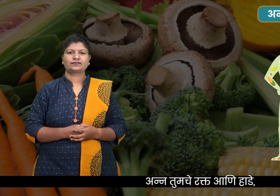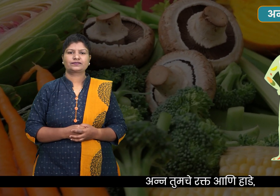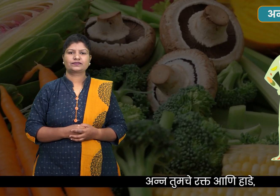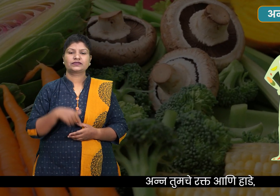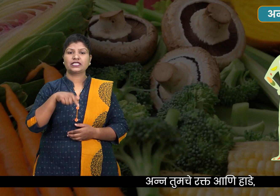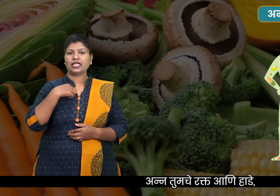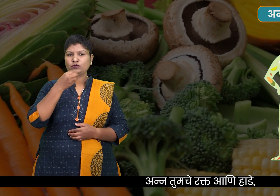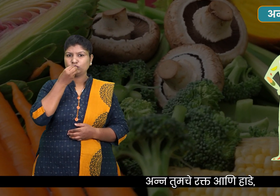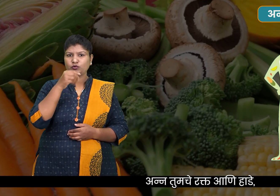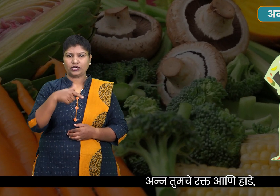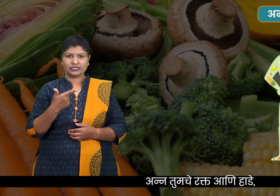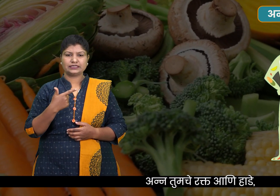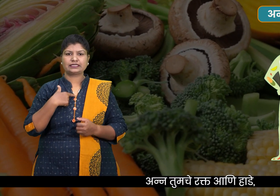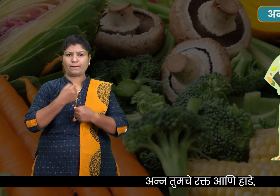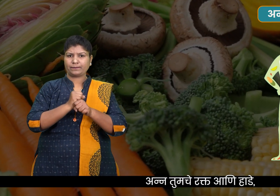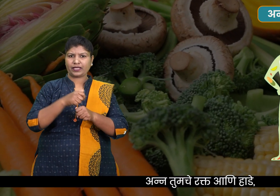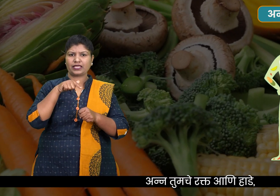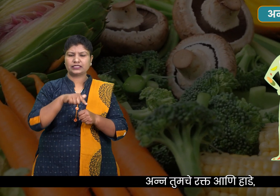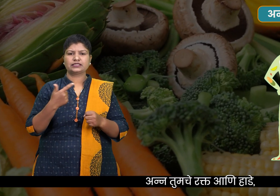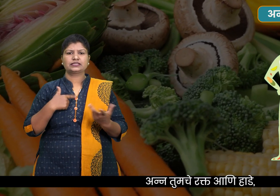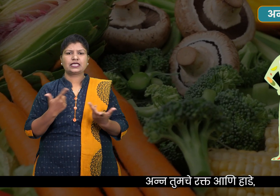अन्न तुमचे रक्त आणि हाडे,